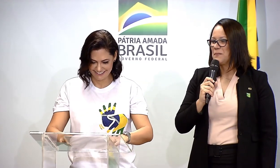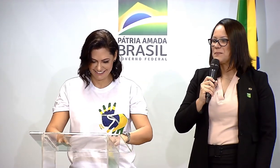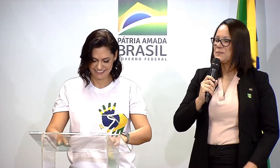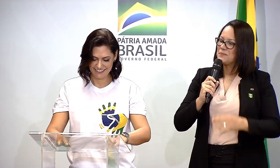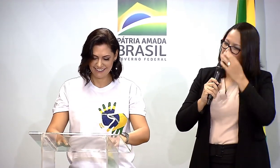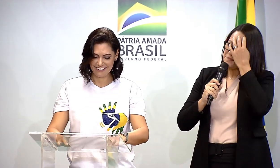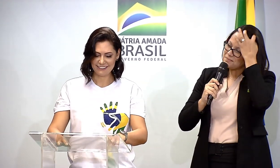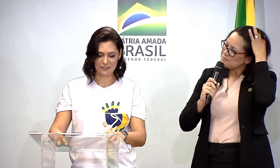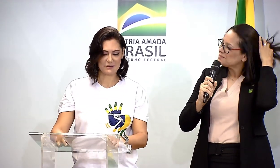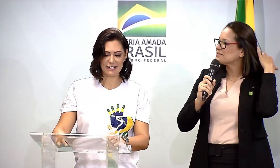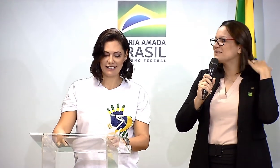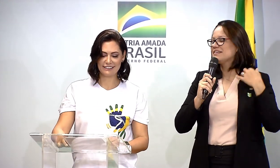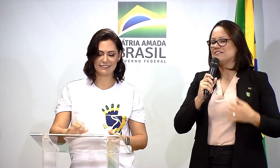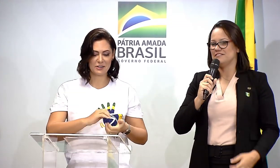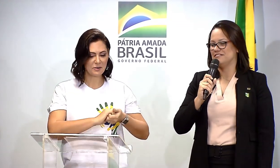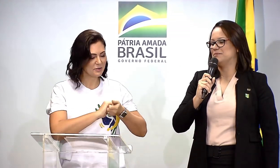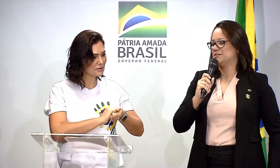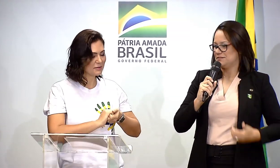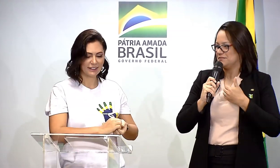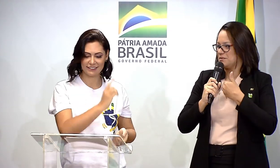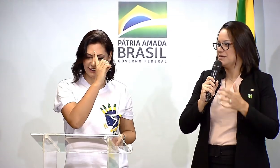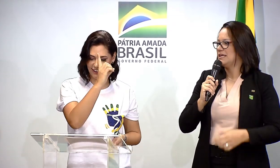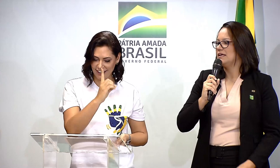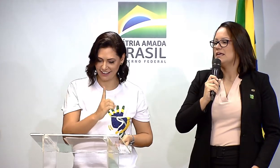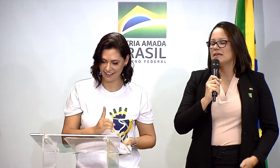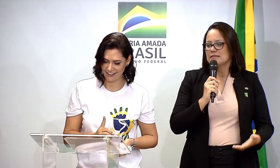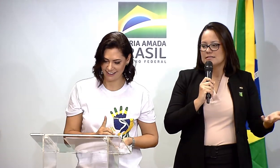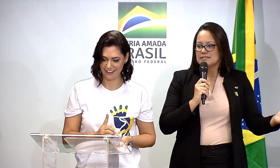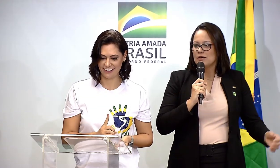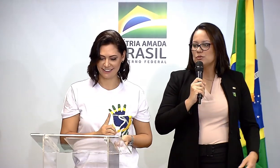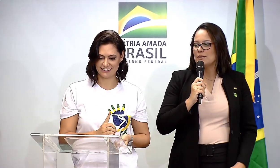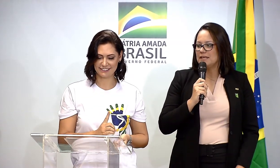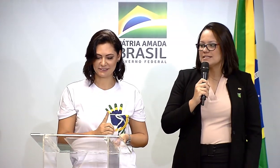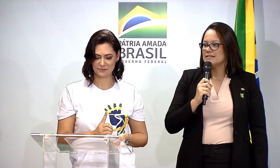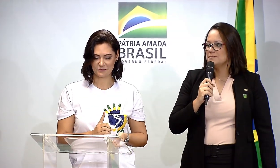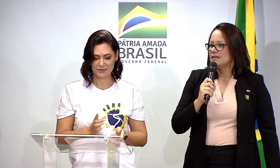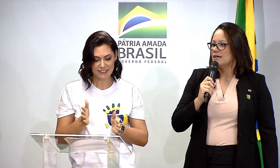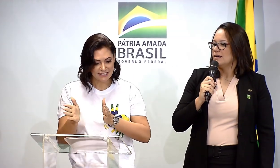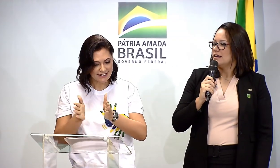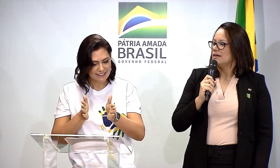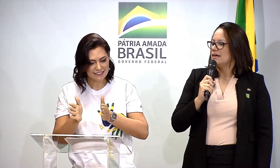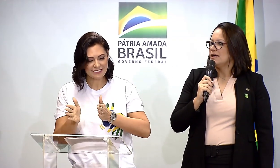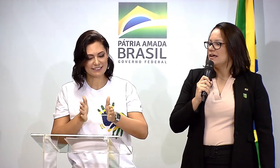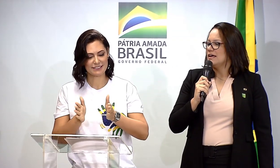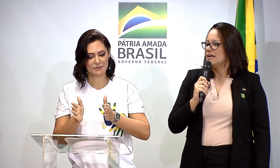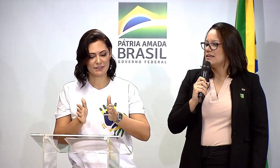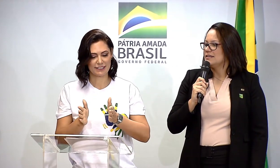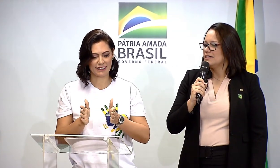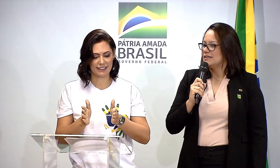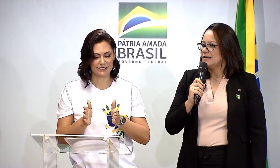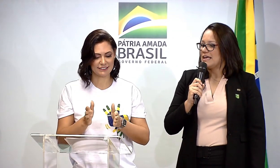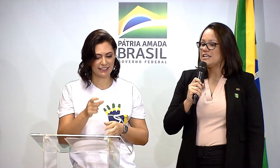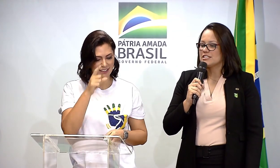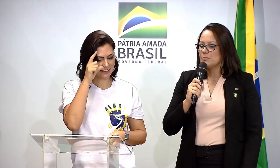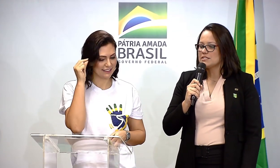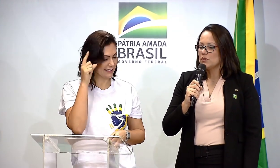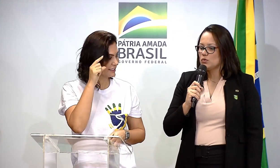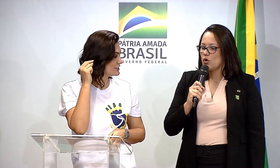defensora da causa inclusiva, usou a língua brasileira de sinais para dizer que o país está vivendo um novo momento